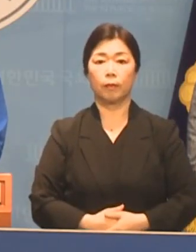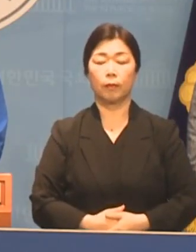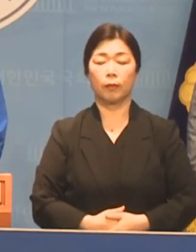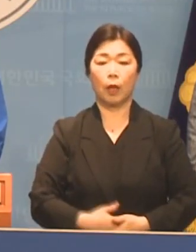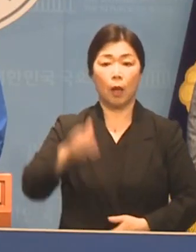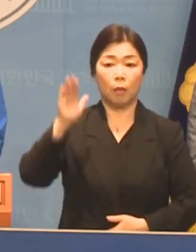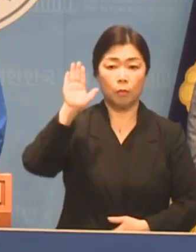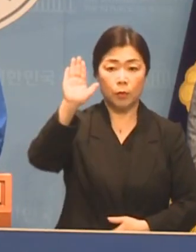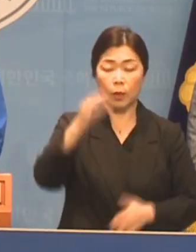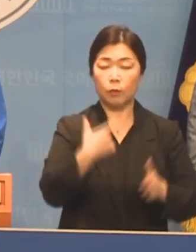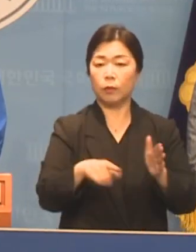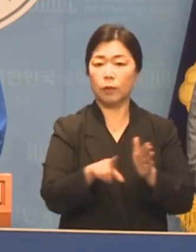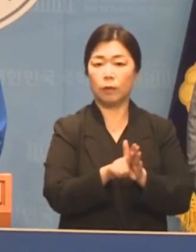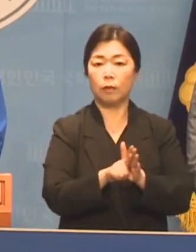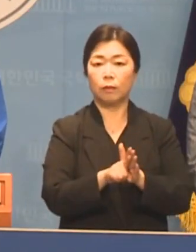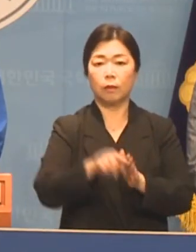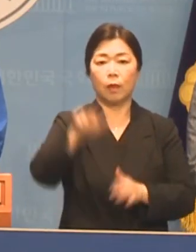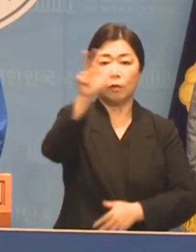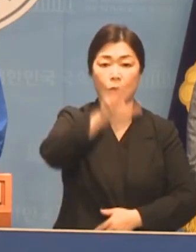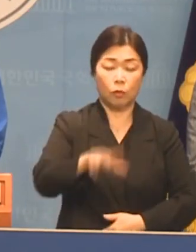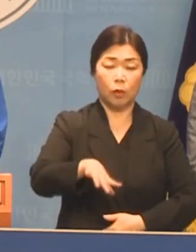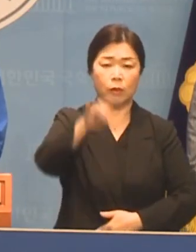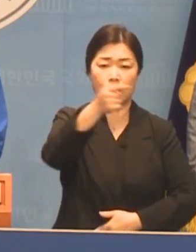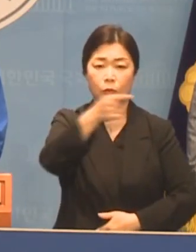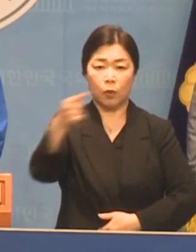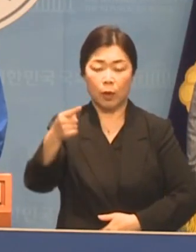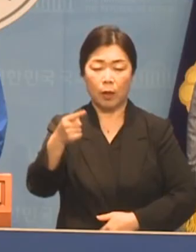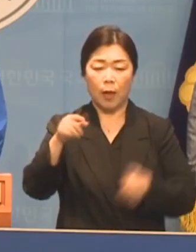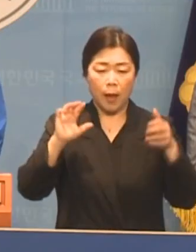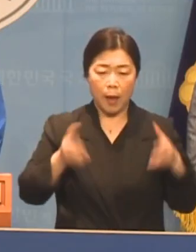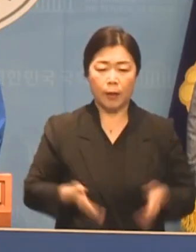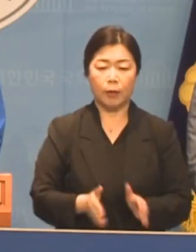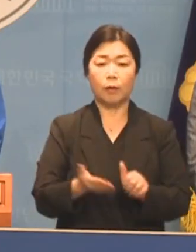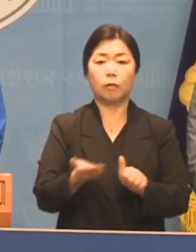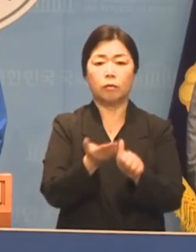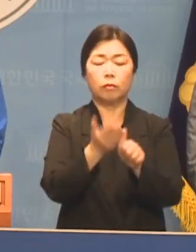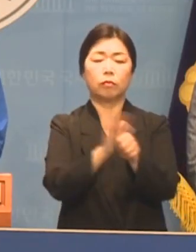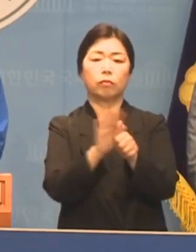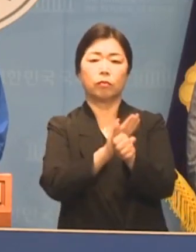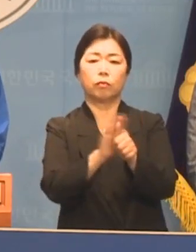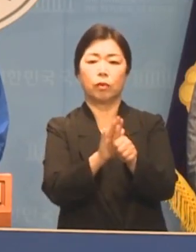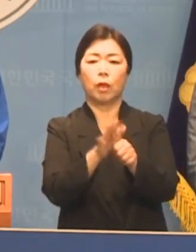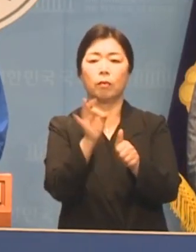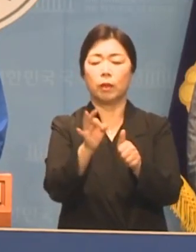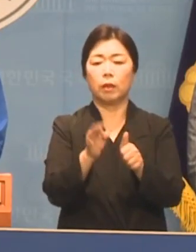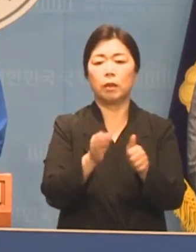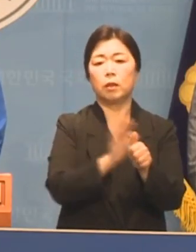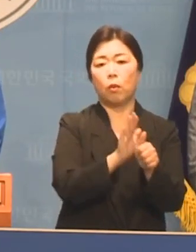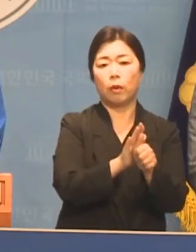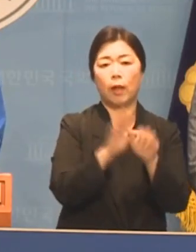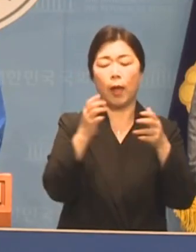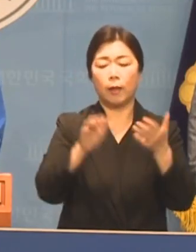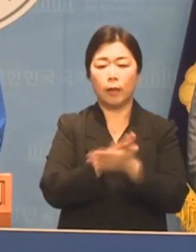미래 세대를 위한 전국 최초의 산후조리비 지원, 아이사랑